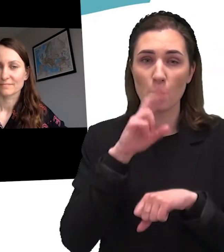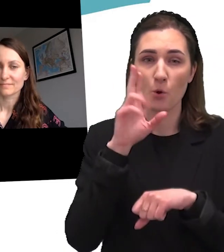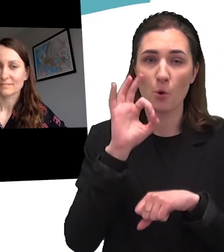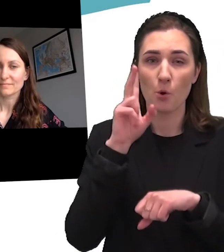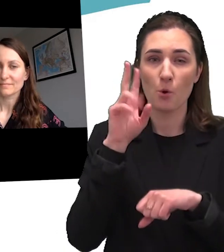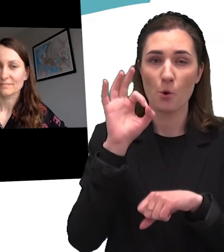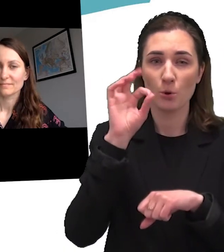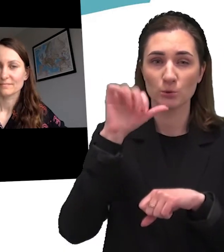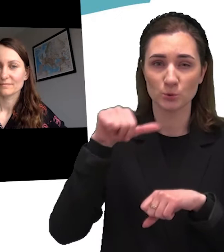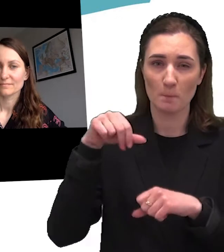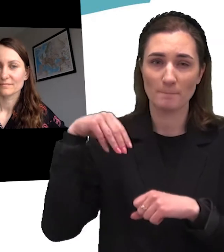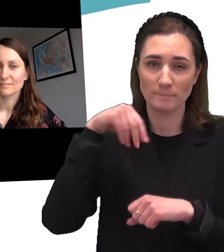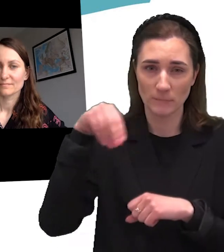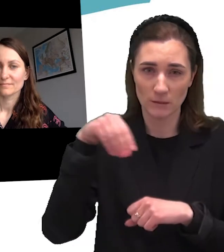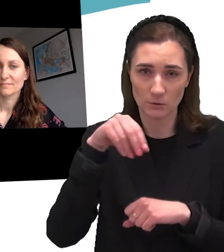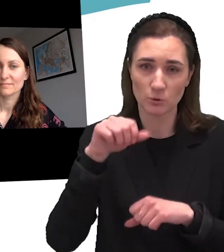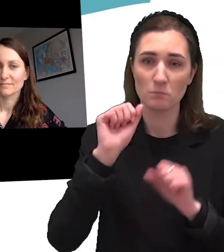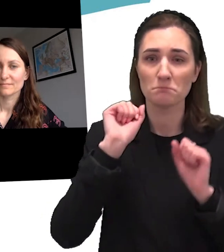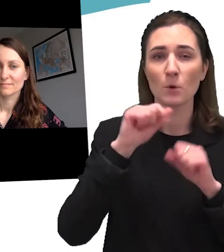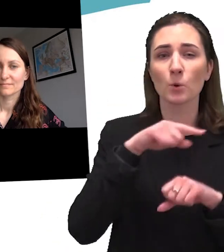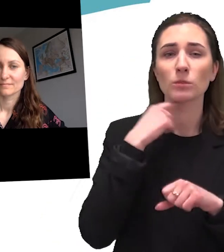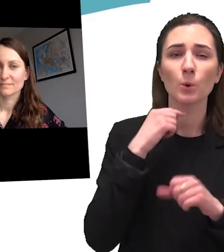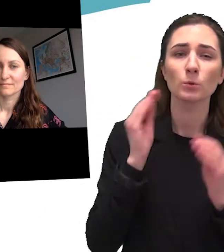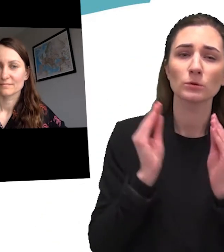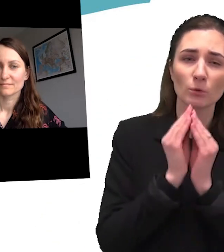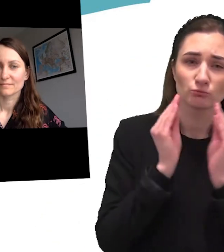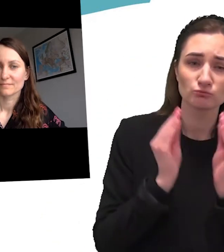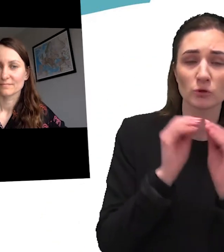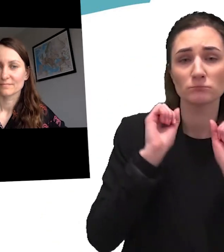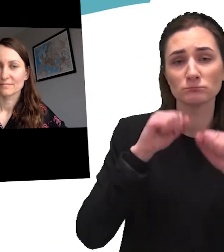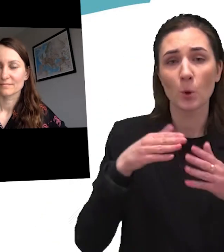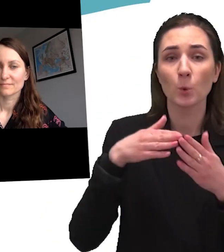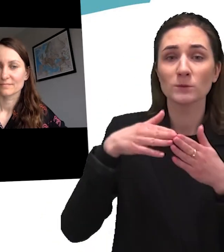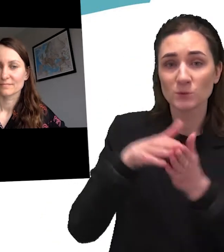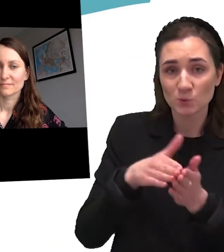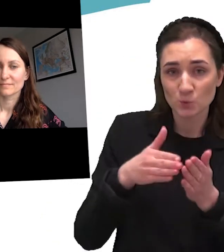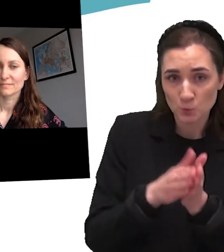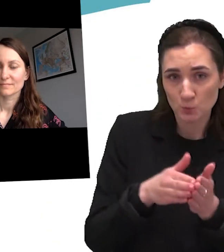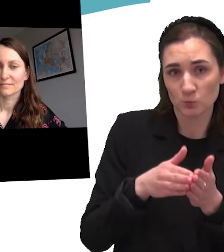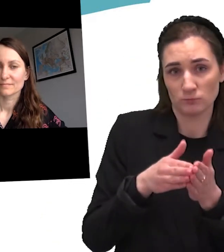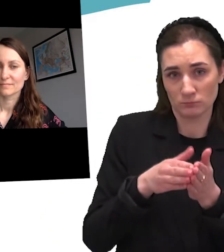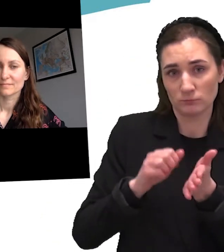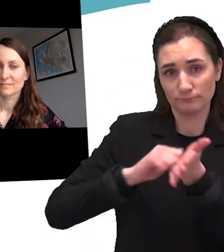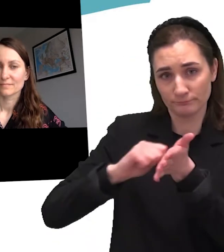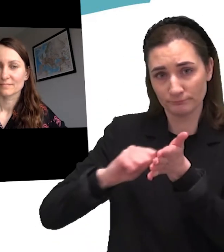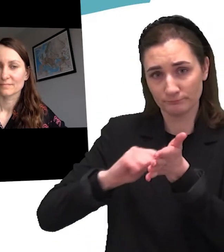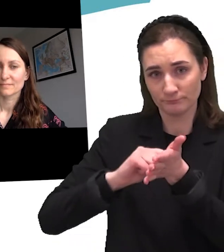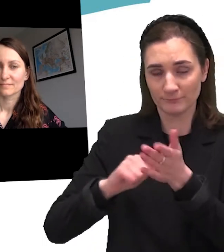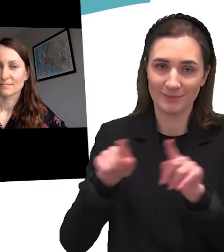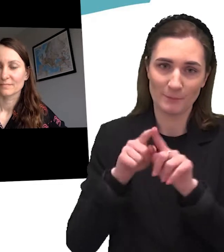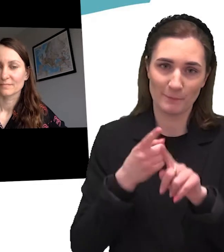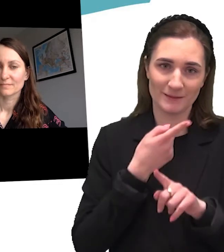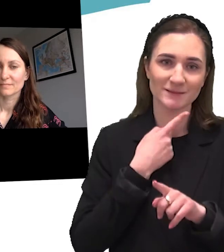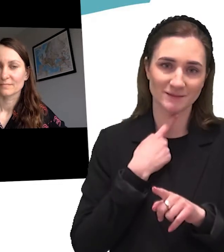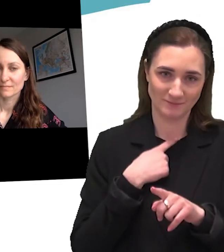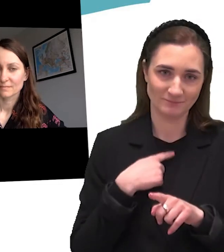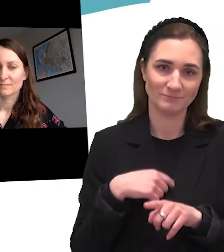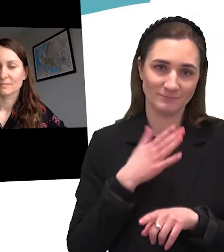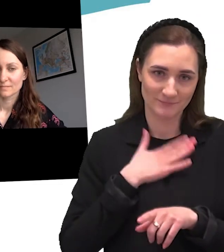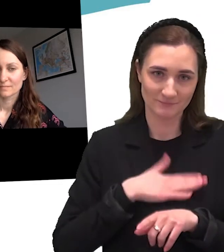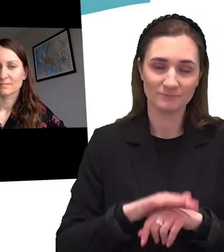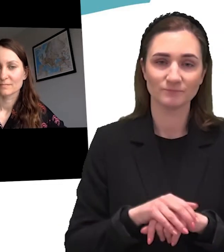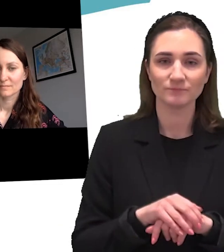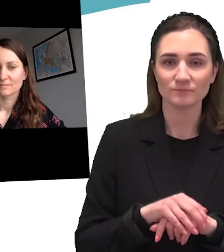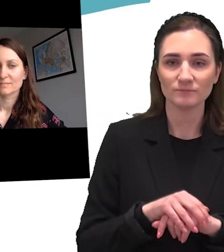ir kitokį, galima įdėti kokoso miltų, pavyzdžiui, galima įdėti daugiau kiaušinių, galima sūrų varškės apkepą padaryti ir irgi